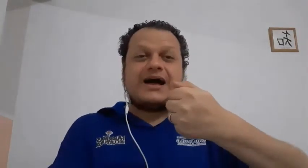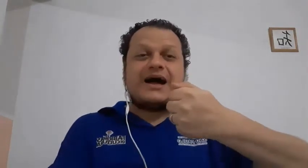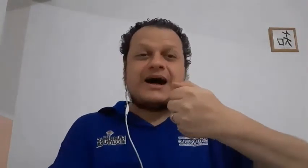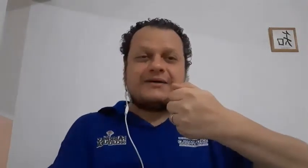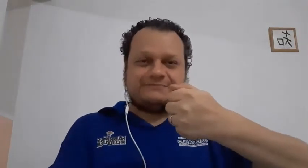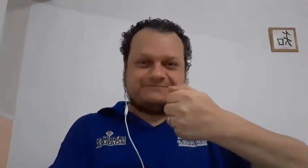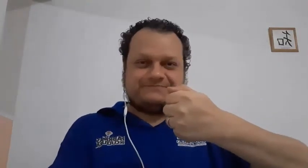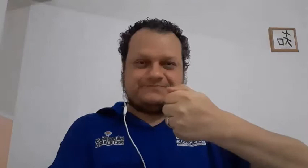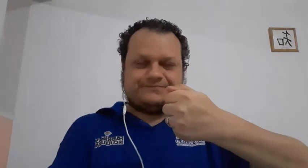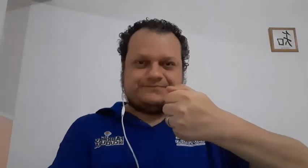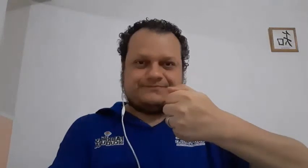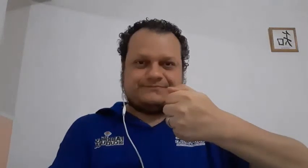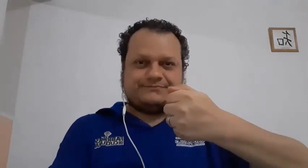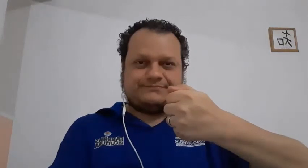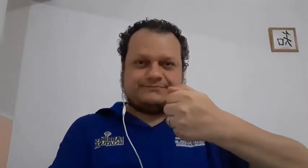A.